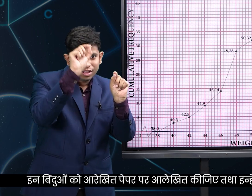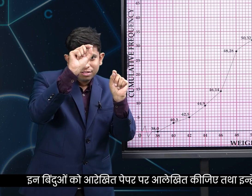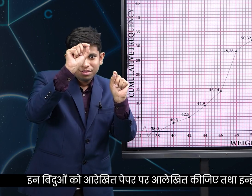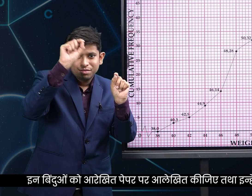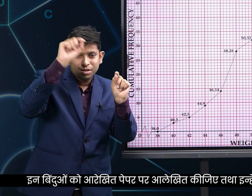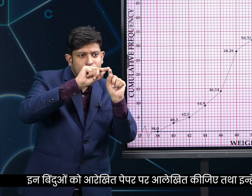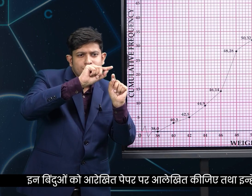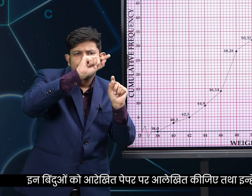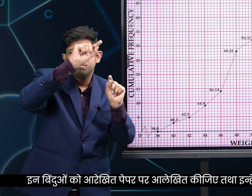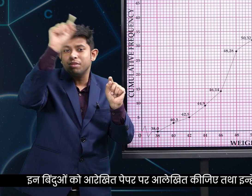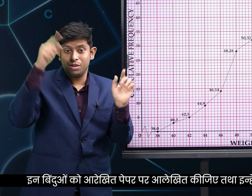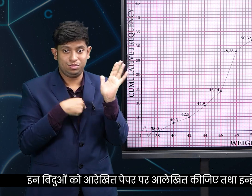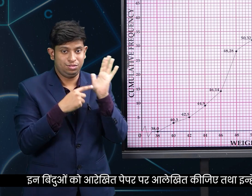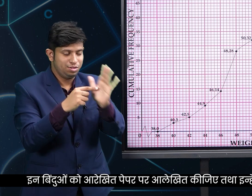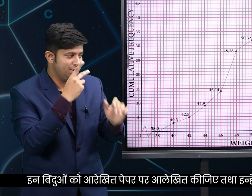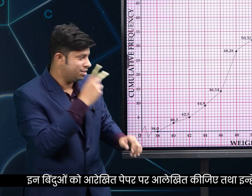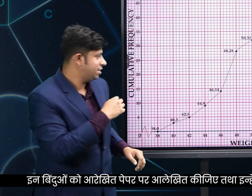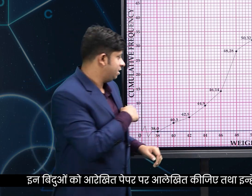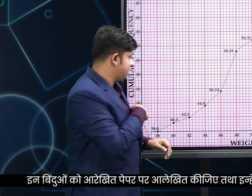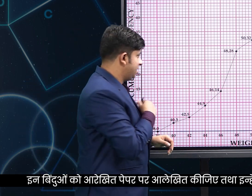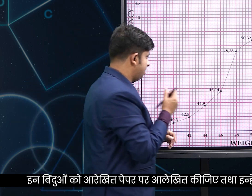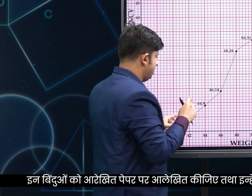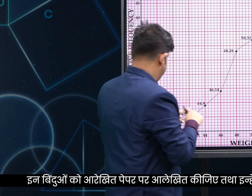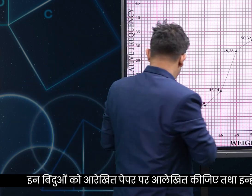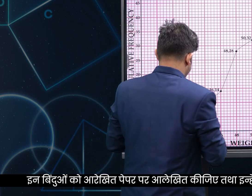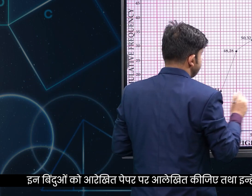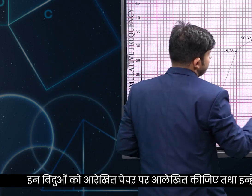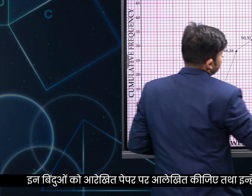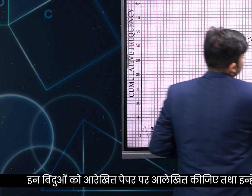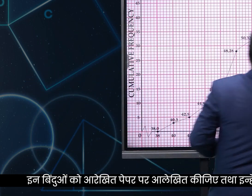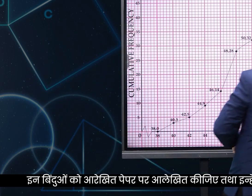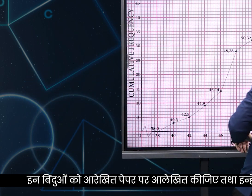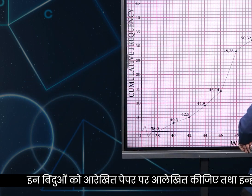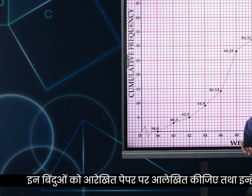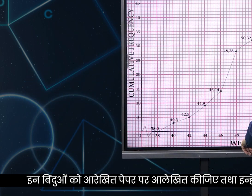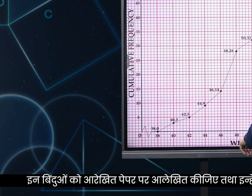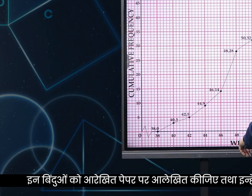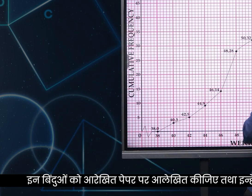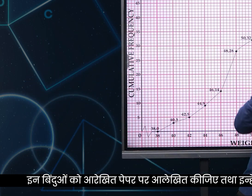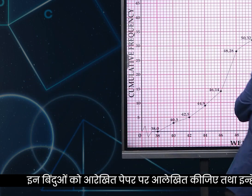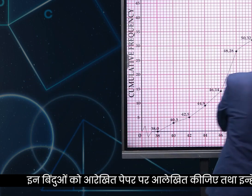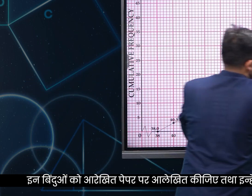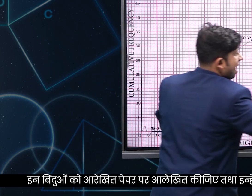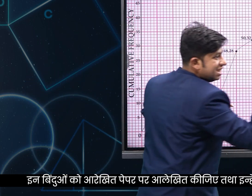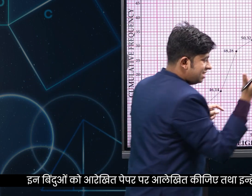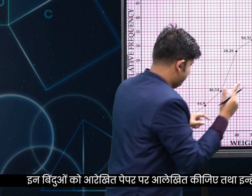पर आलेखित कीजिए तथा इन्हें मुक्त हस्त चिकने वक्र के संयोजित कीजिए।